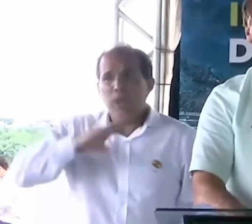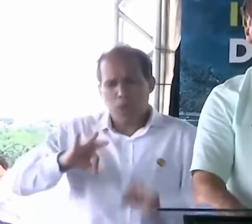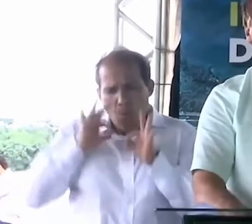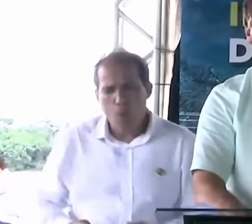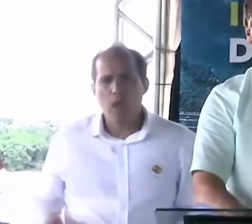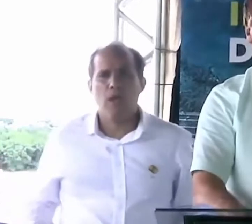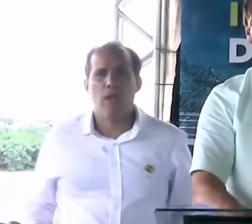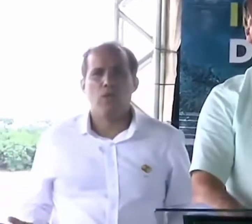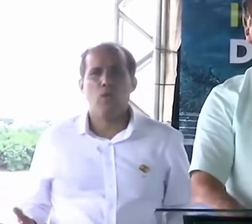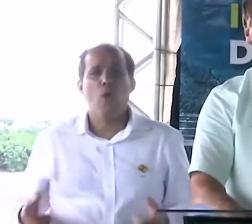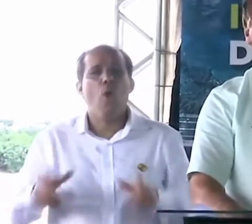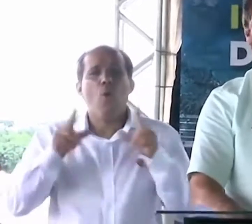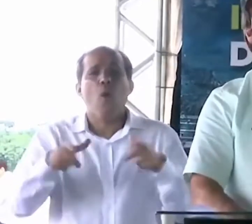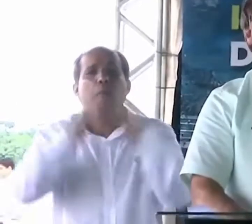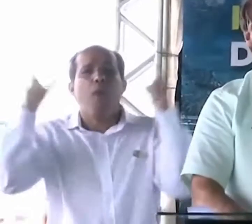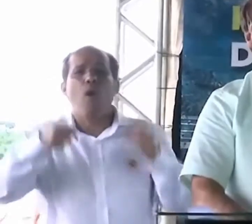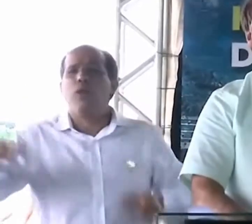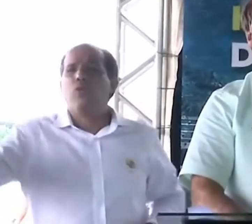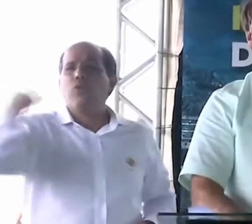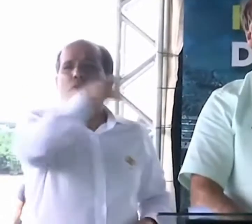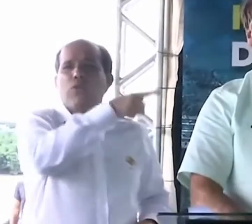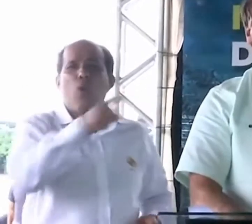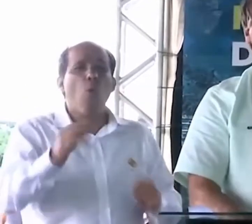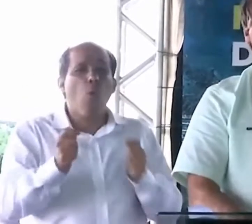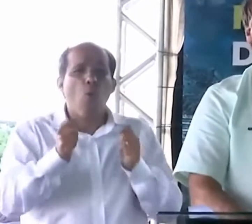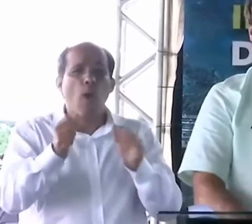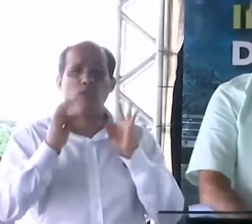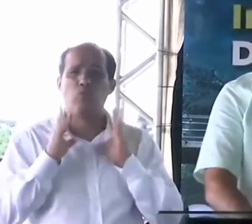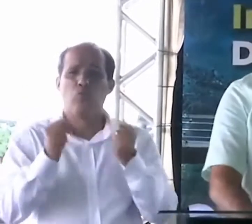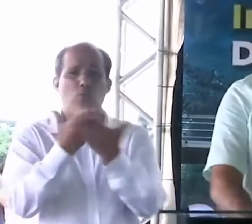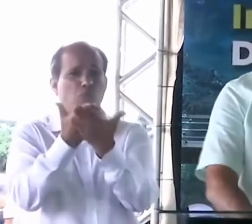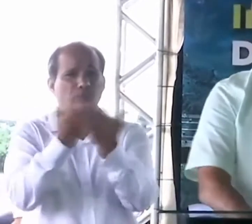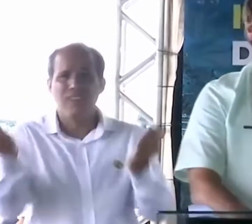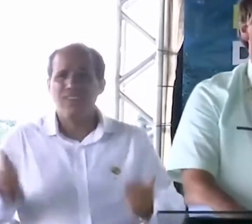correto, como a maioria de vocês, ou quase todos vocês.